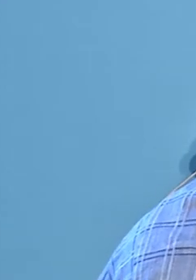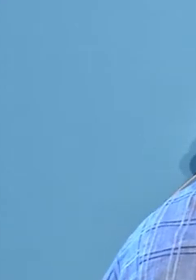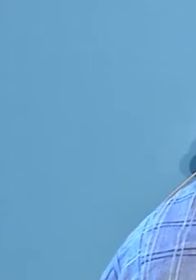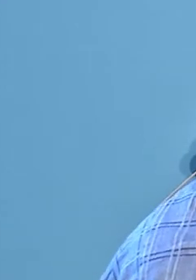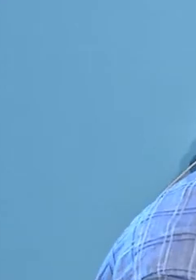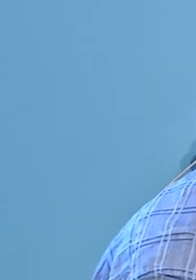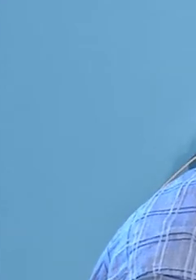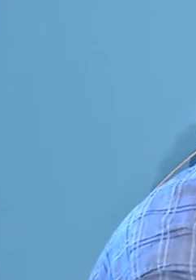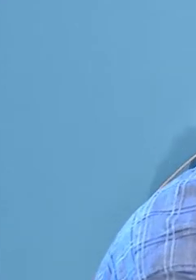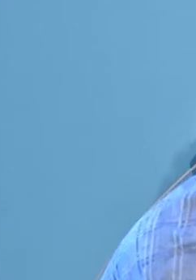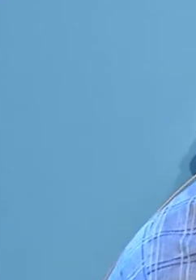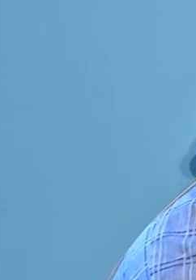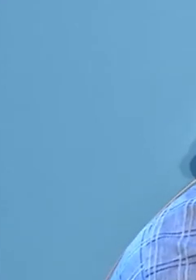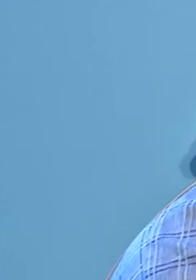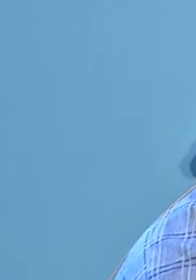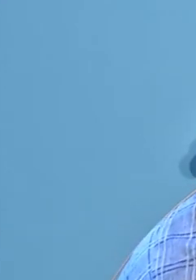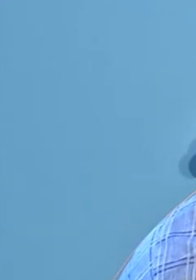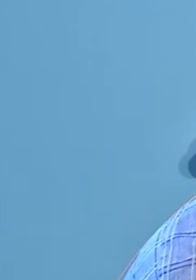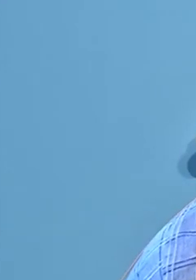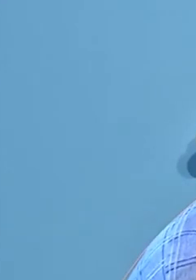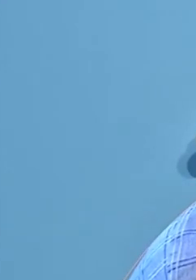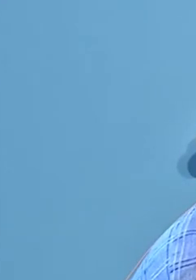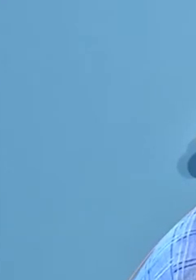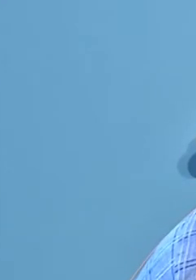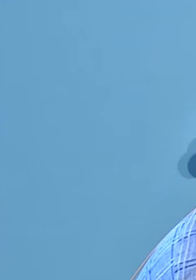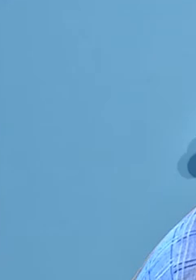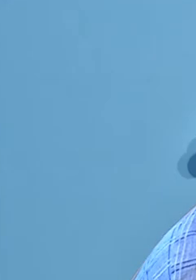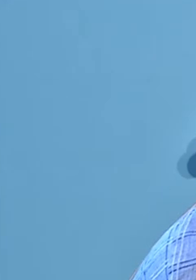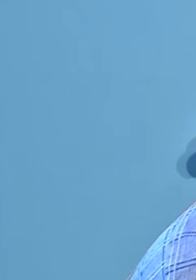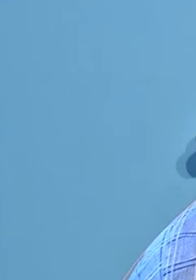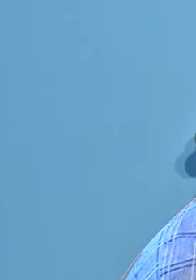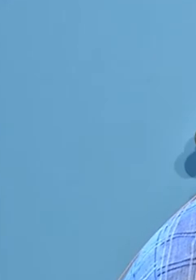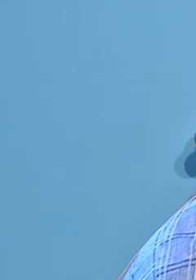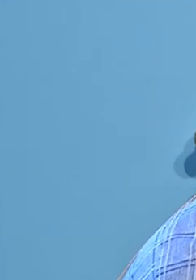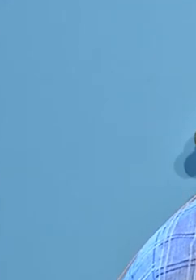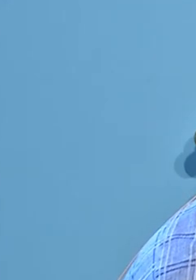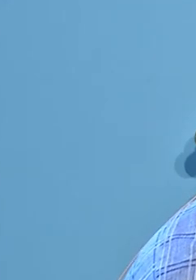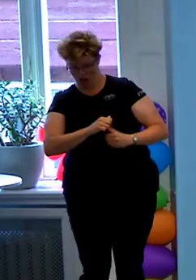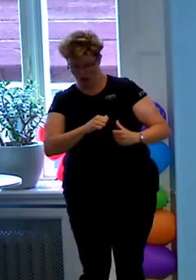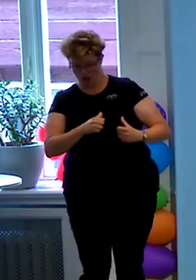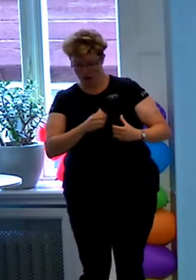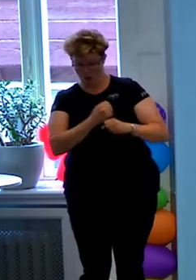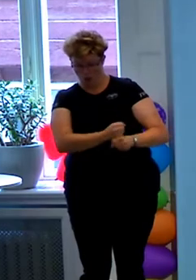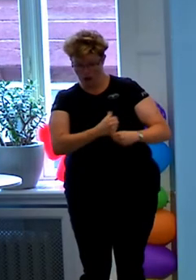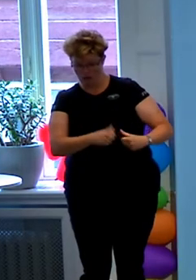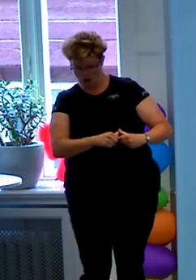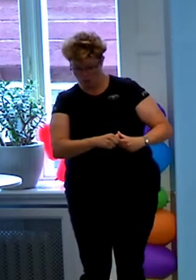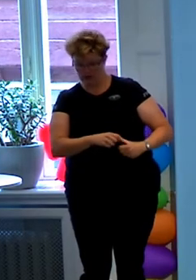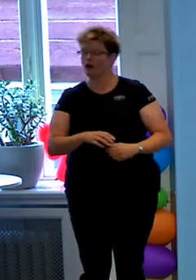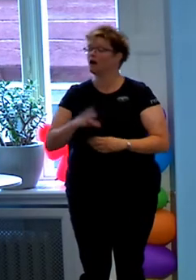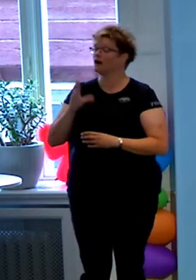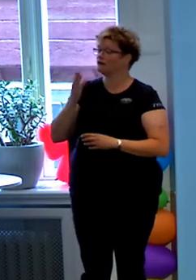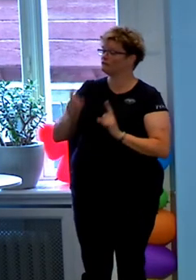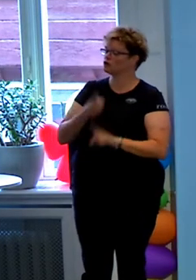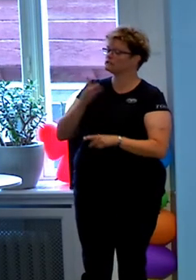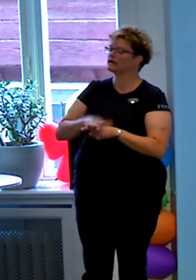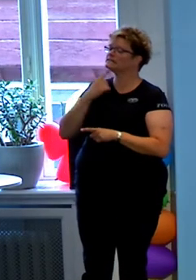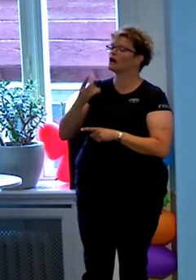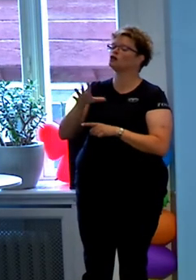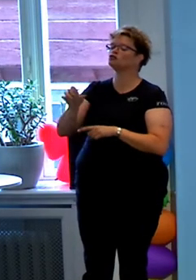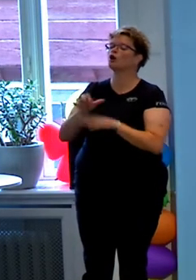en region och fortsätta utveckla det här. Vad kan vi lita på att danskarna håller? Jag skulle säga först och främst att ta det